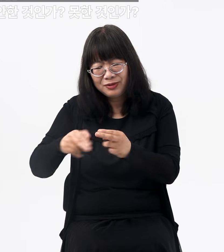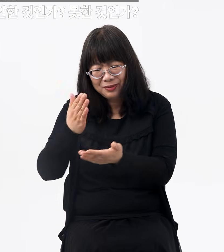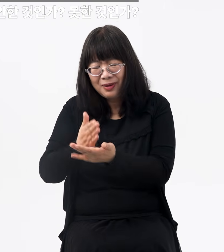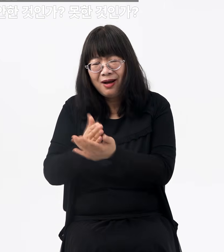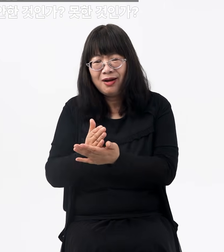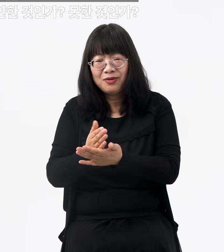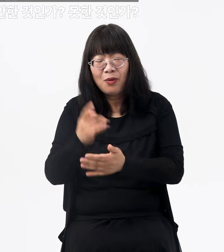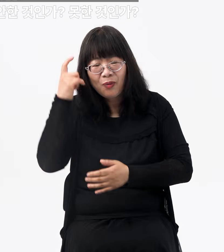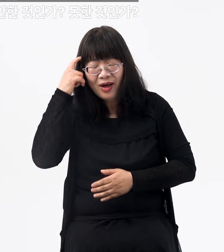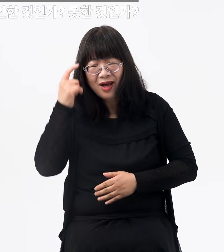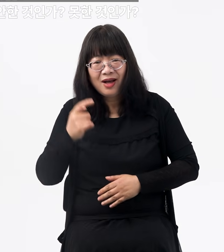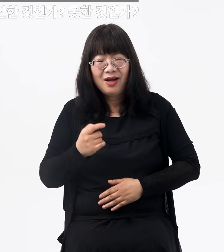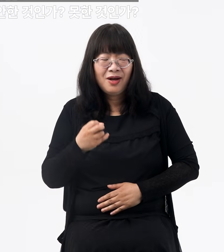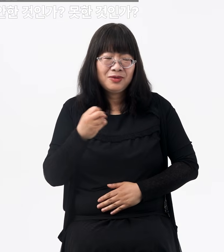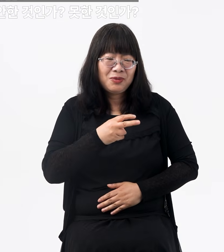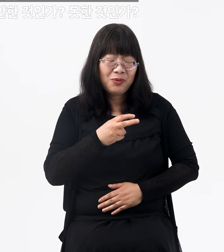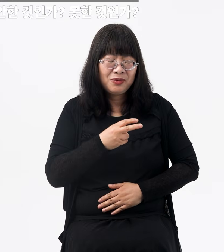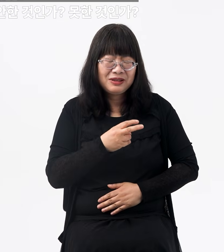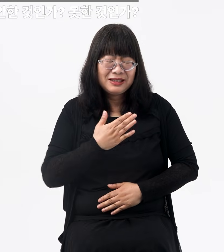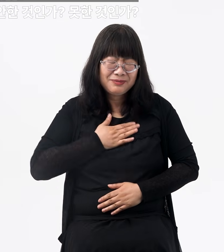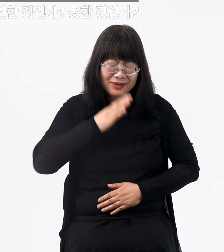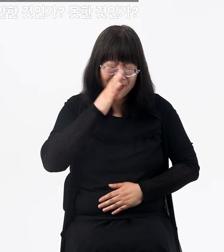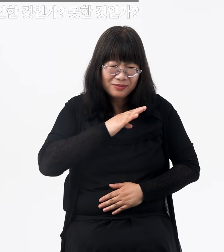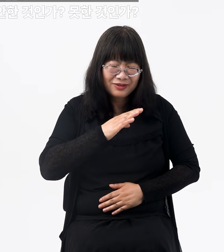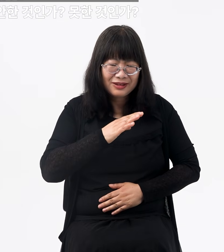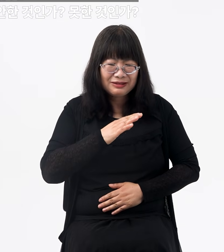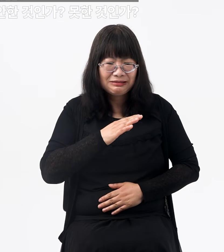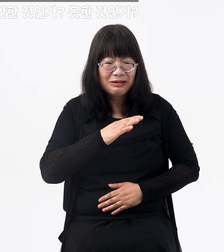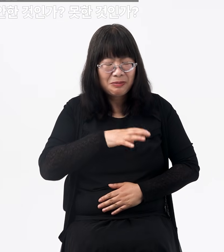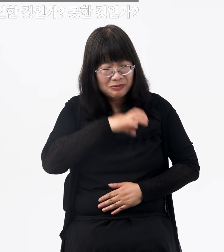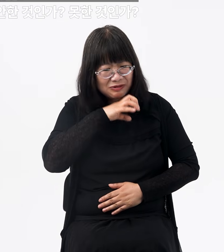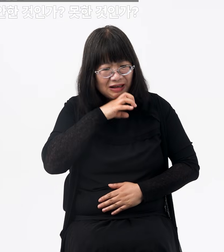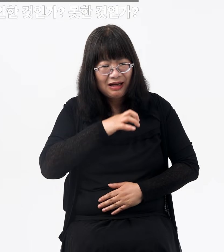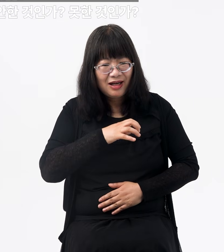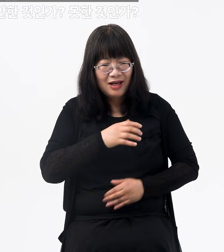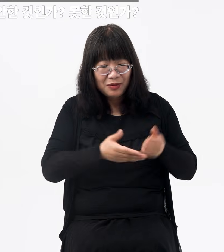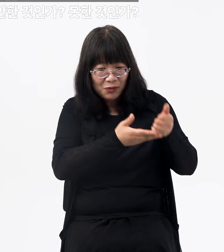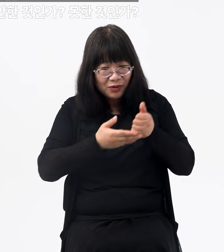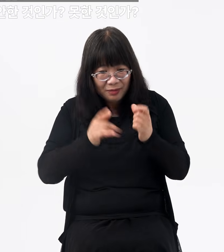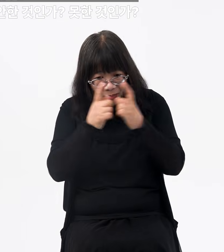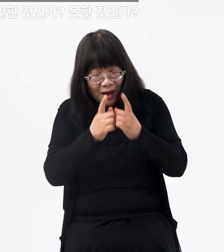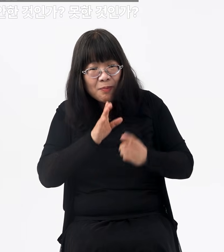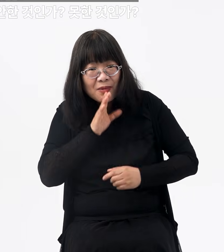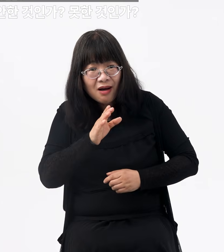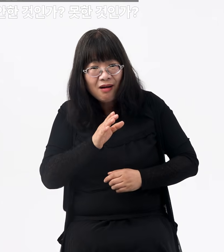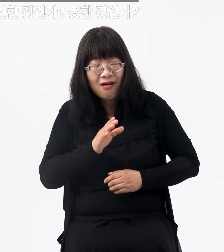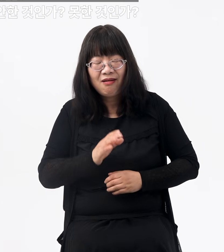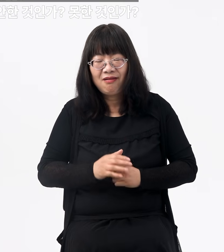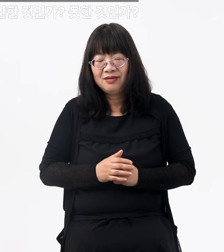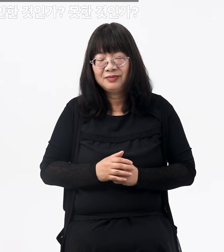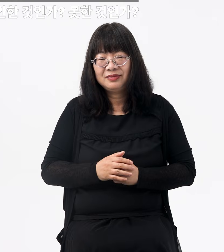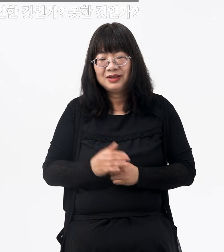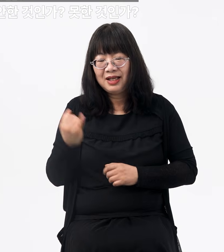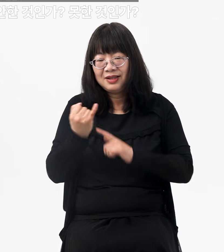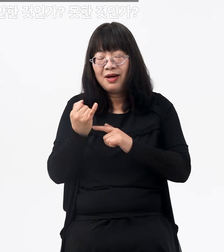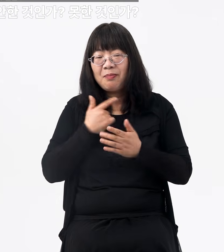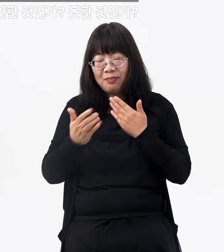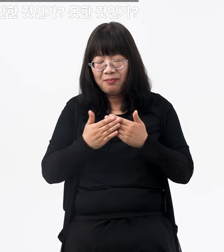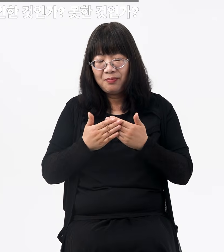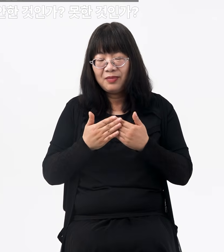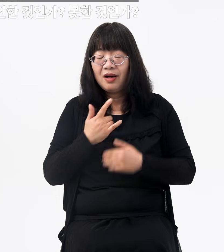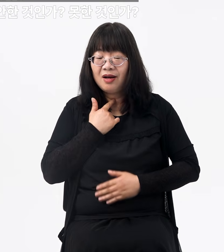또 진상 고객 만났구나. 그러니까 자매가 그동안 마음으로